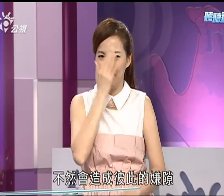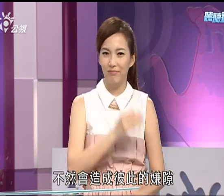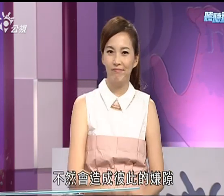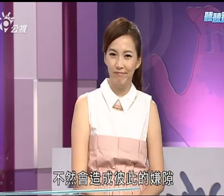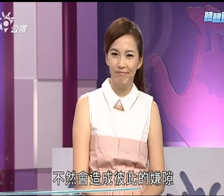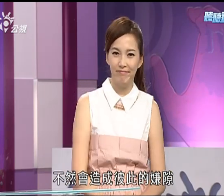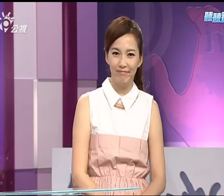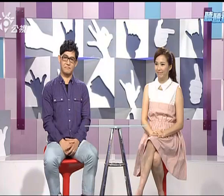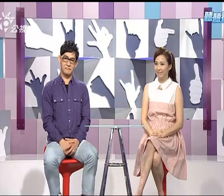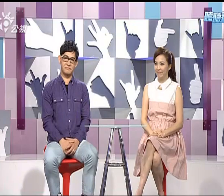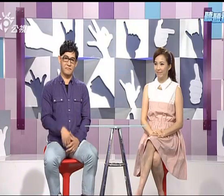嫌隙。